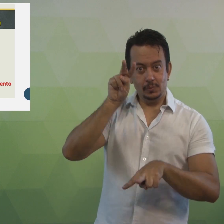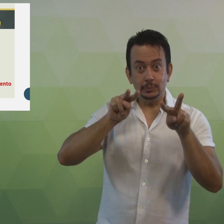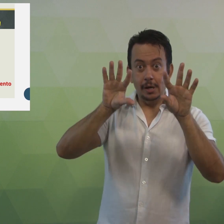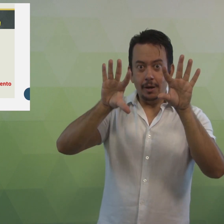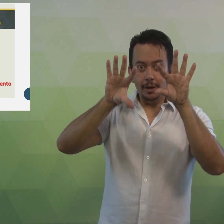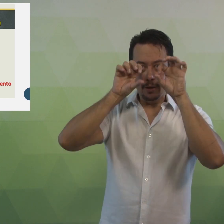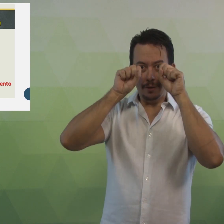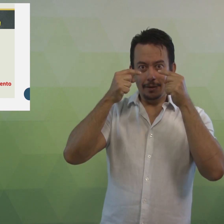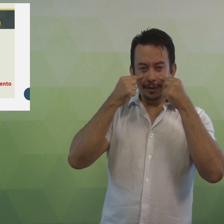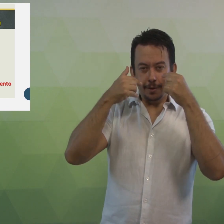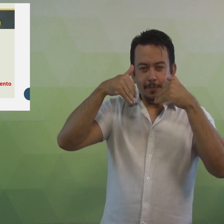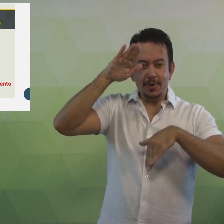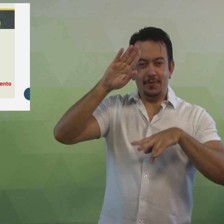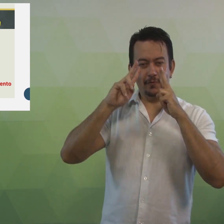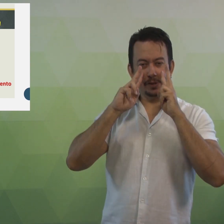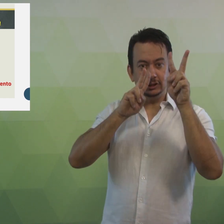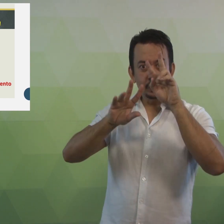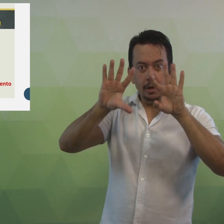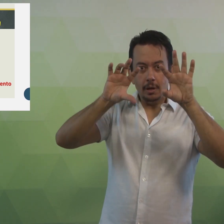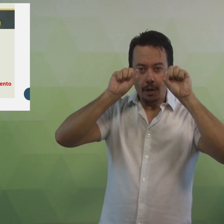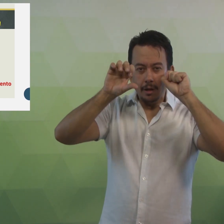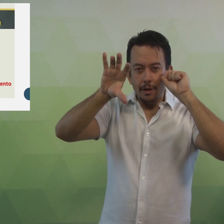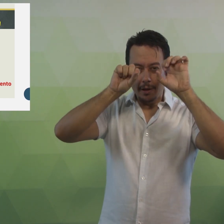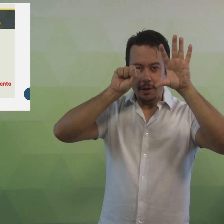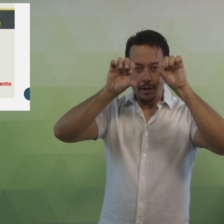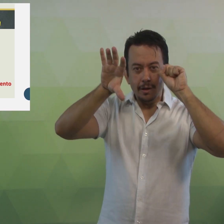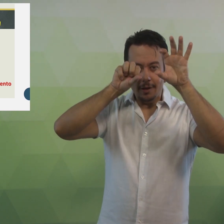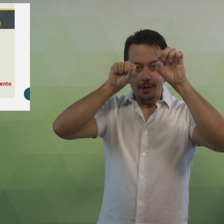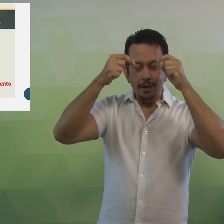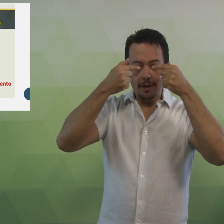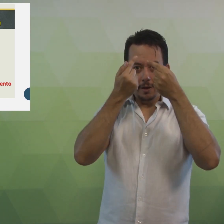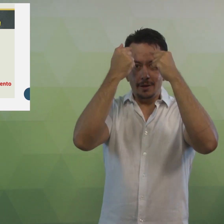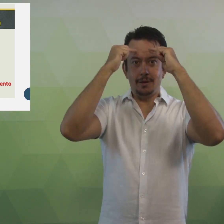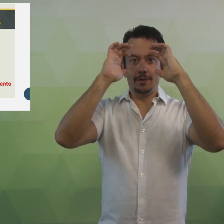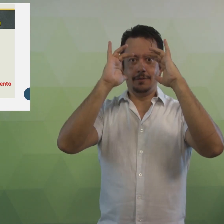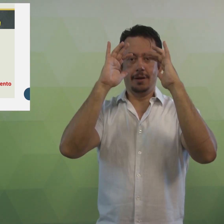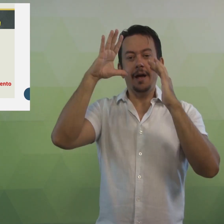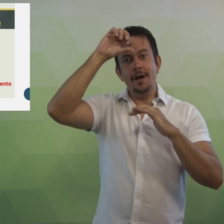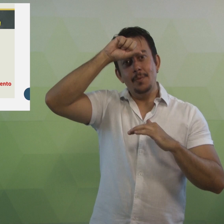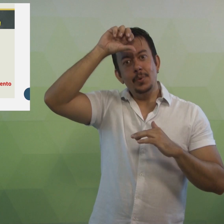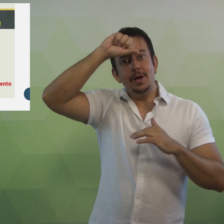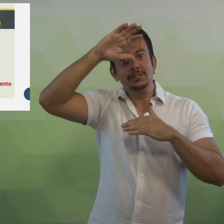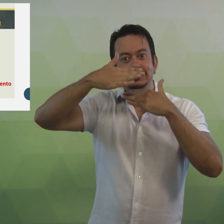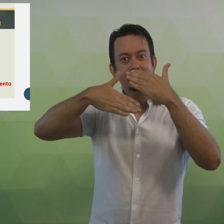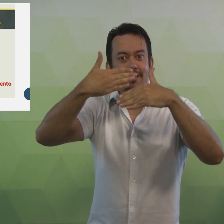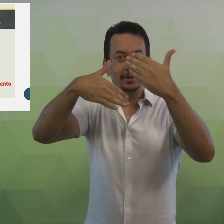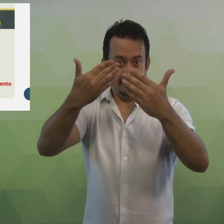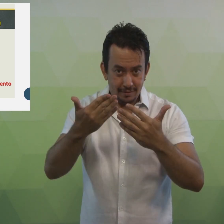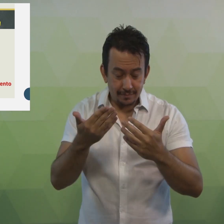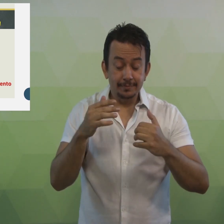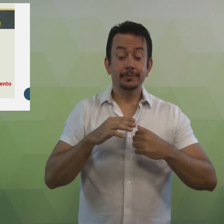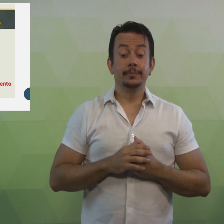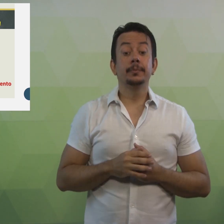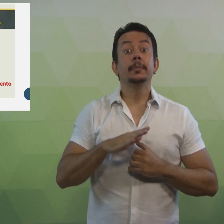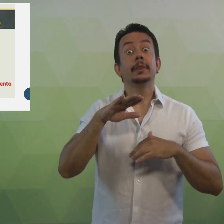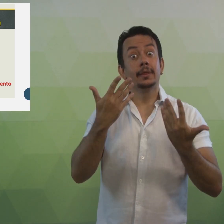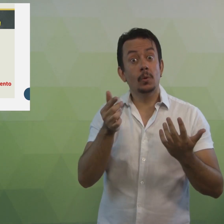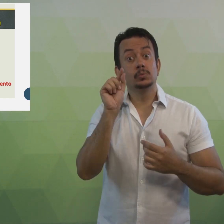trazendo para ele um condicionamento. Ele vai absorvendo aquilo e o seu cérebro já condiciona aquela